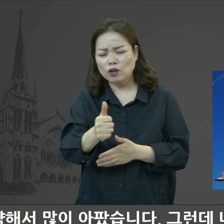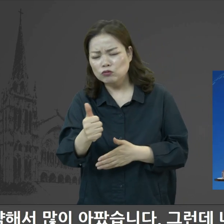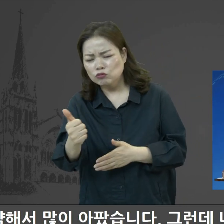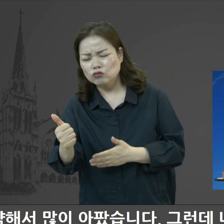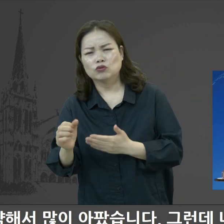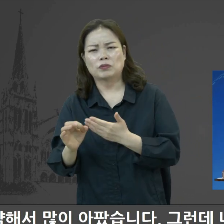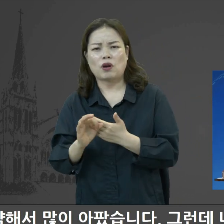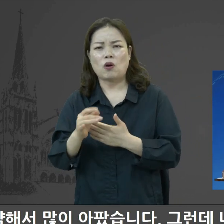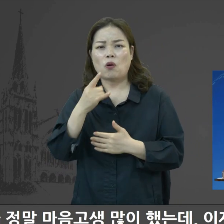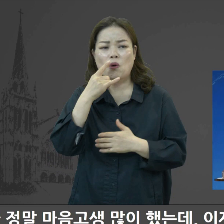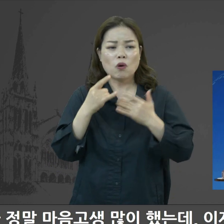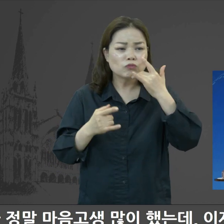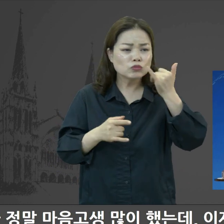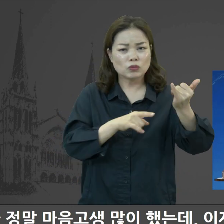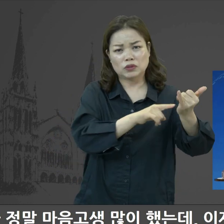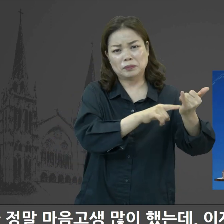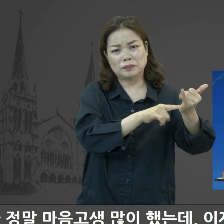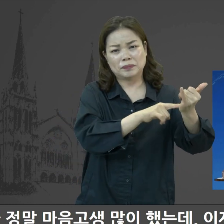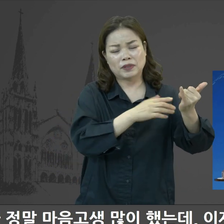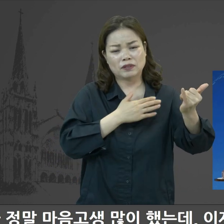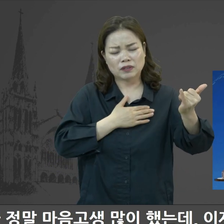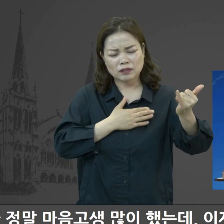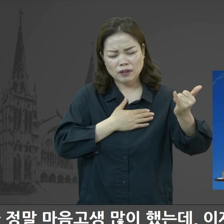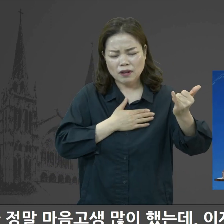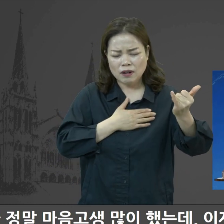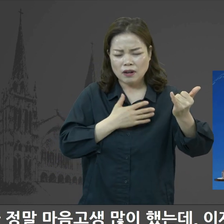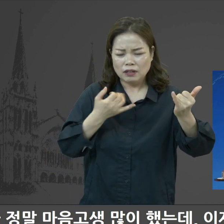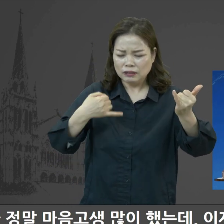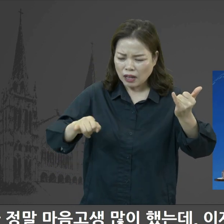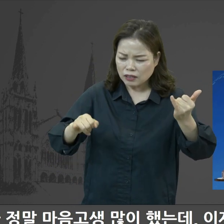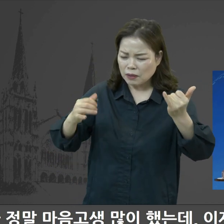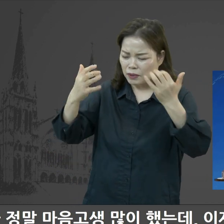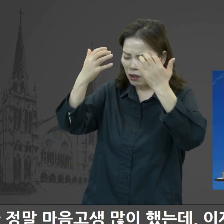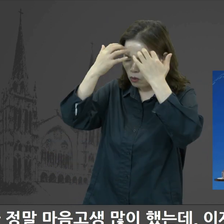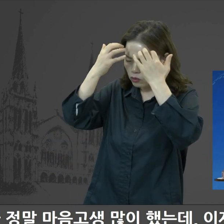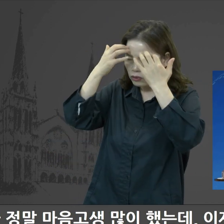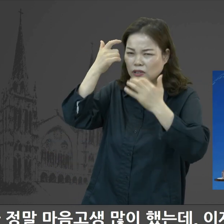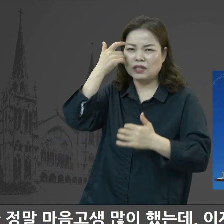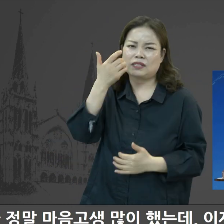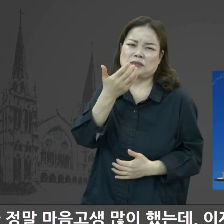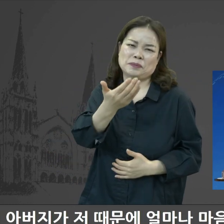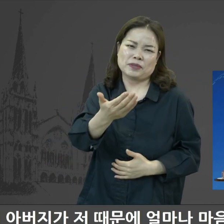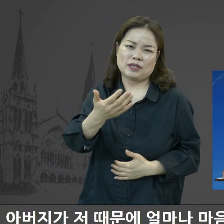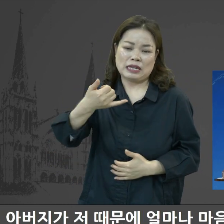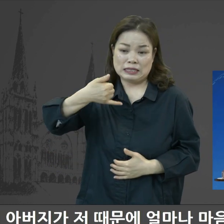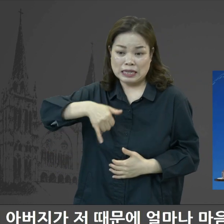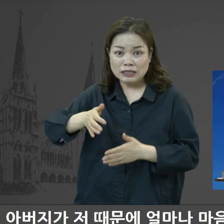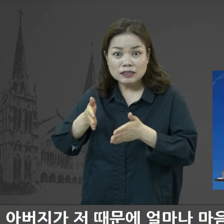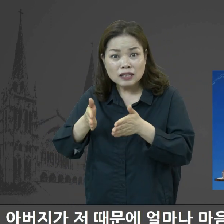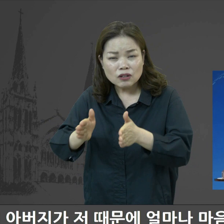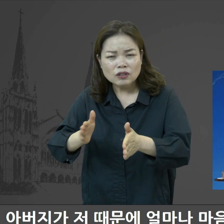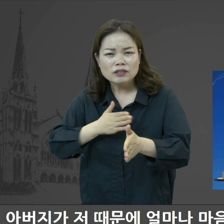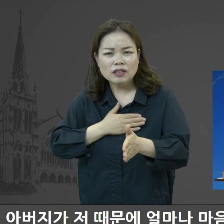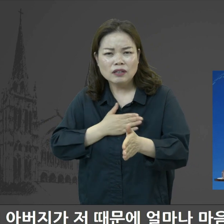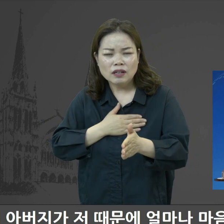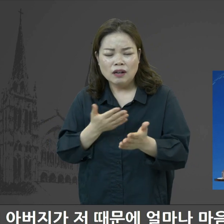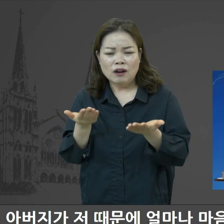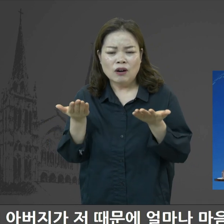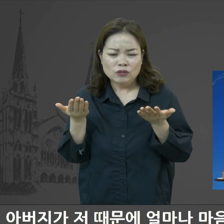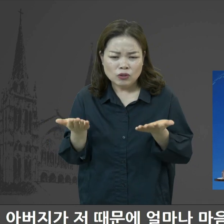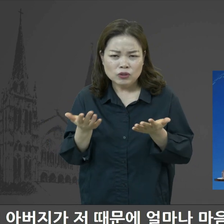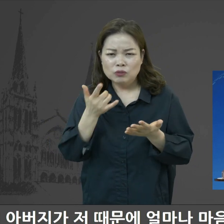죽으면 우리 엄마 우리 아버지가 저 때문에 얼마나 마음이 많이 아프겠습니까? 자식으로 태어나서 내가 어쩔 수